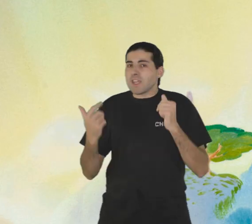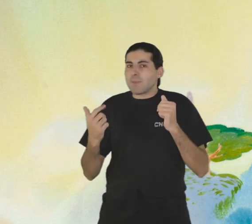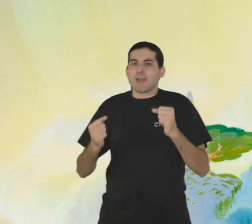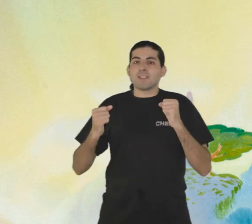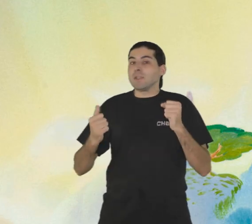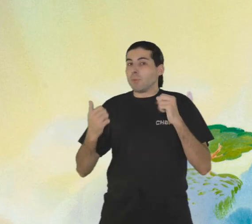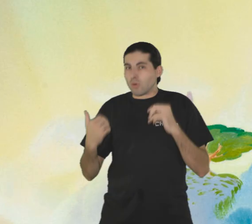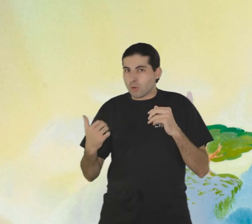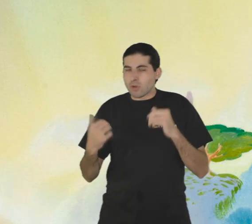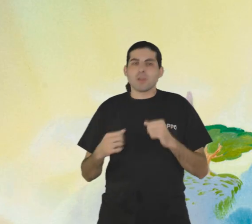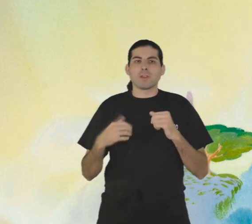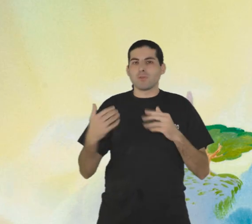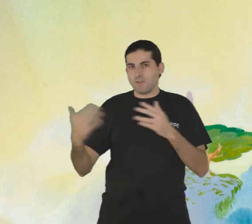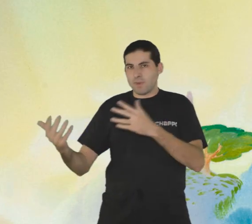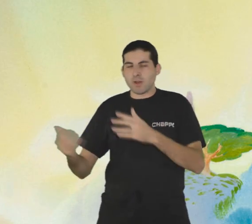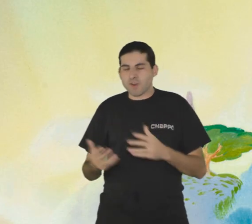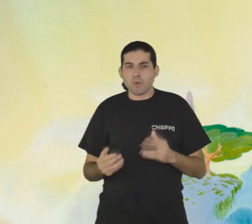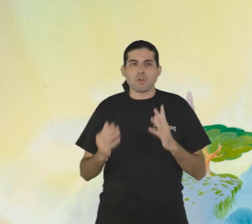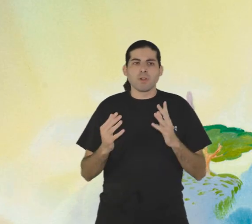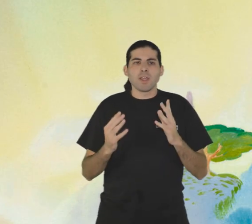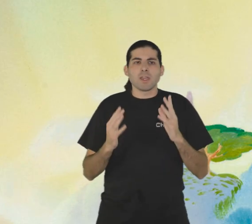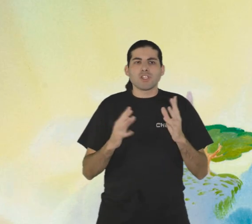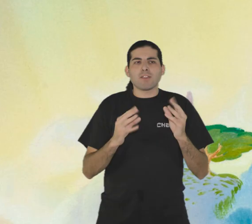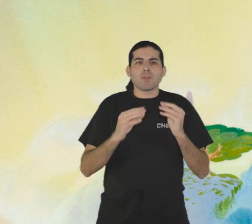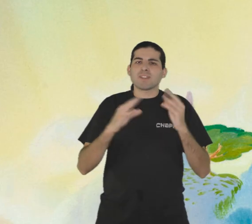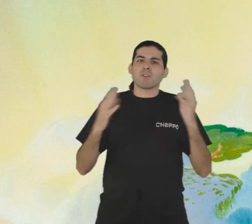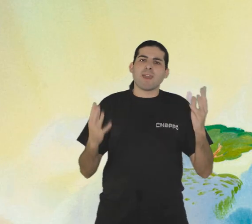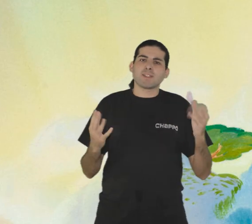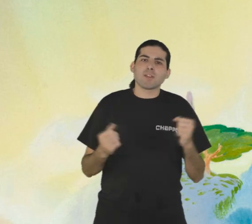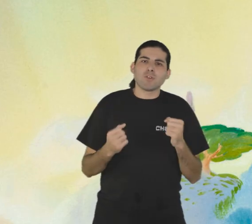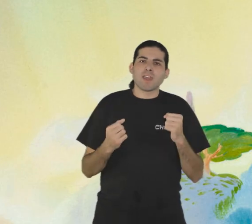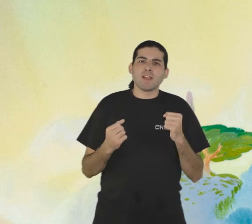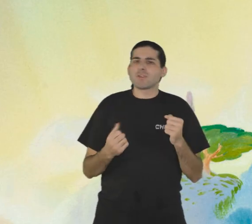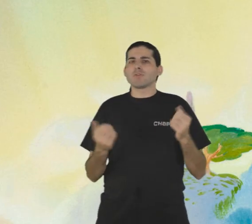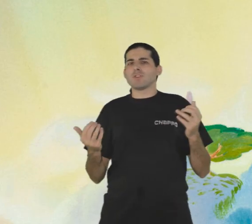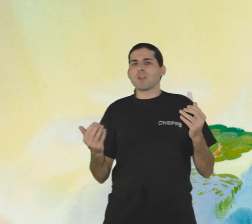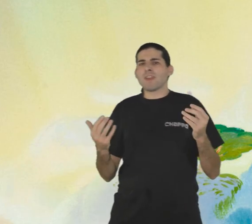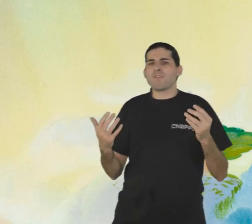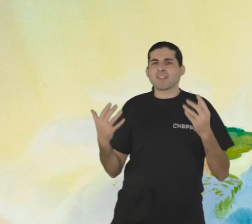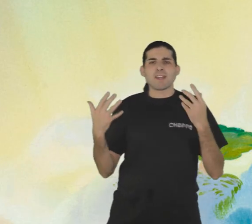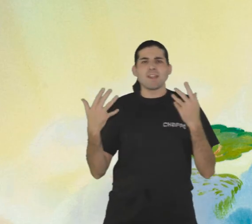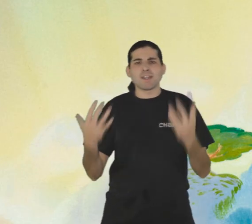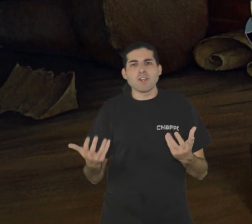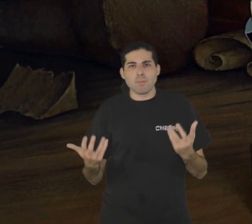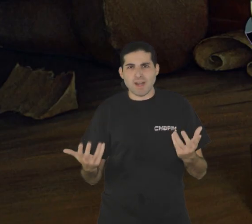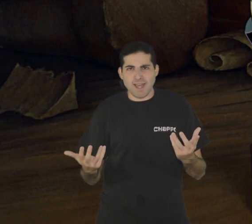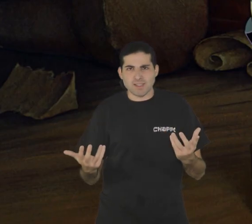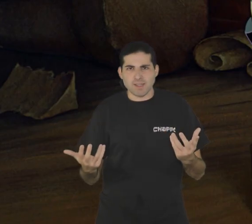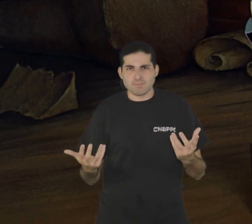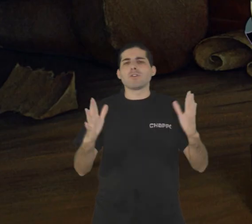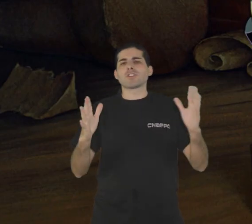episodio. Prima di Bongo, di cui vi parlerò fra poco, c'è tutta una sequenza dove l'introduzione viene fatta dal